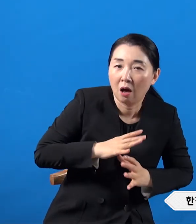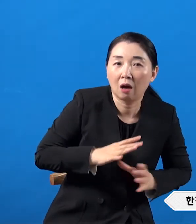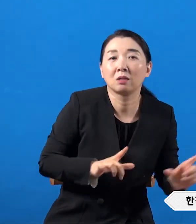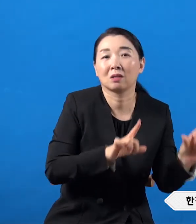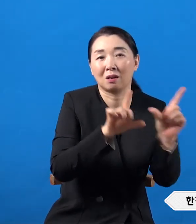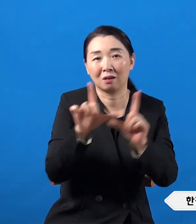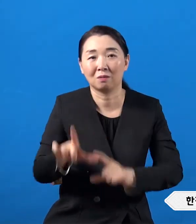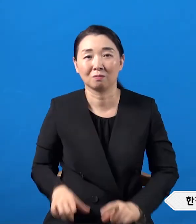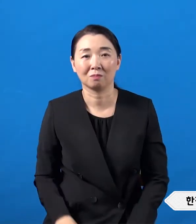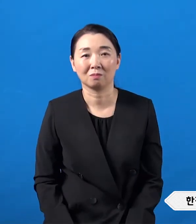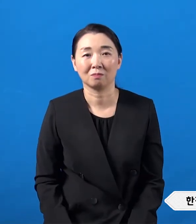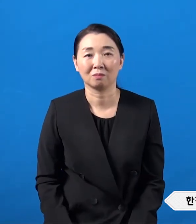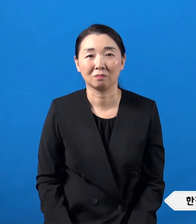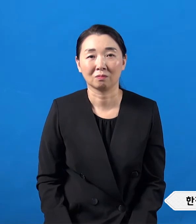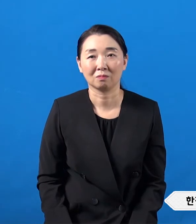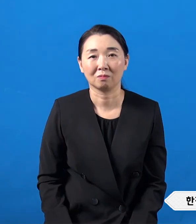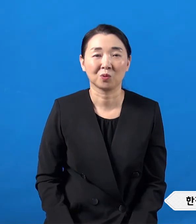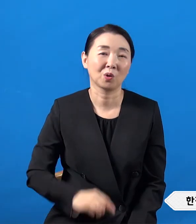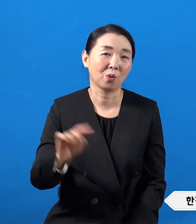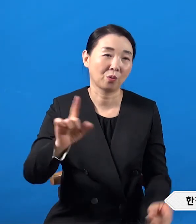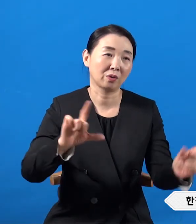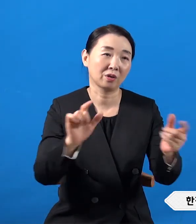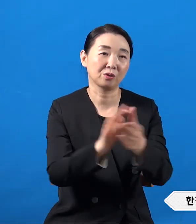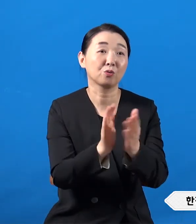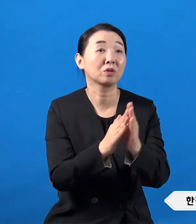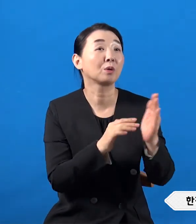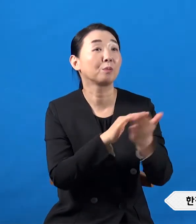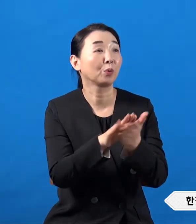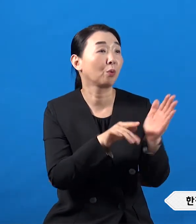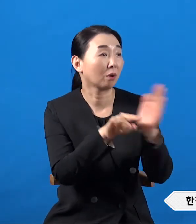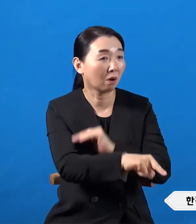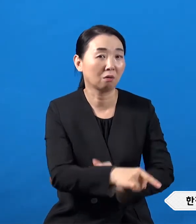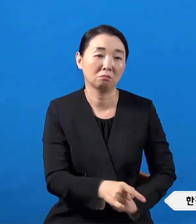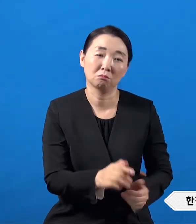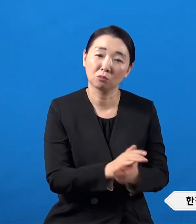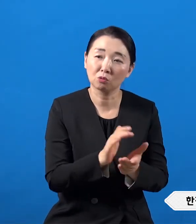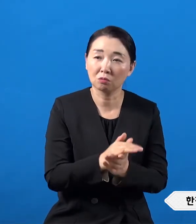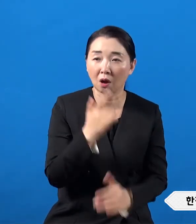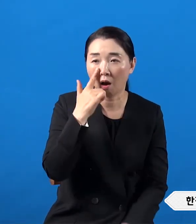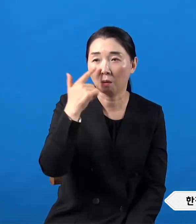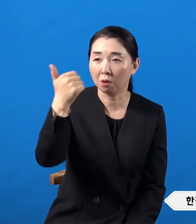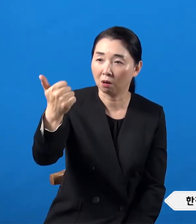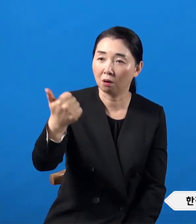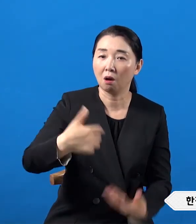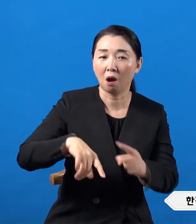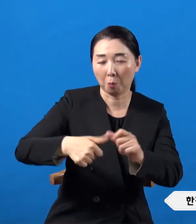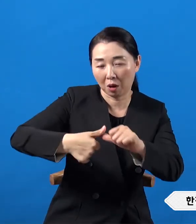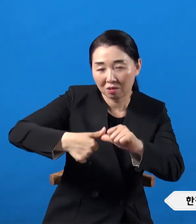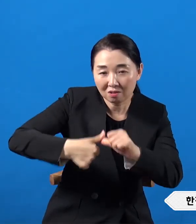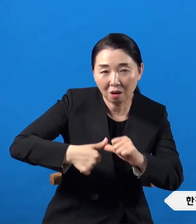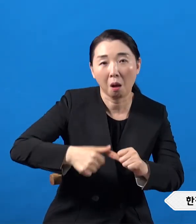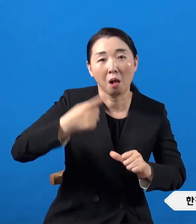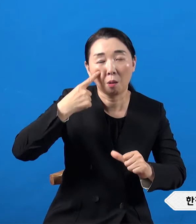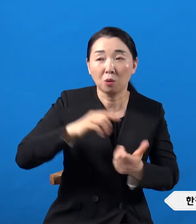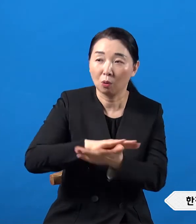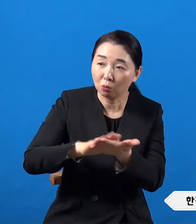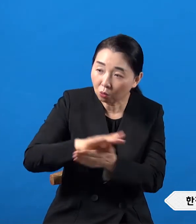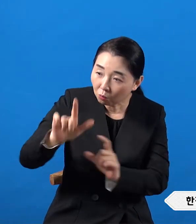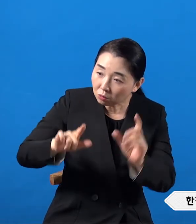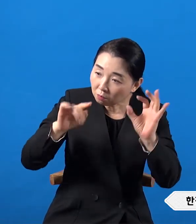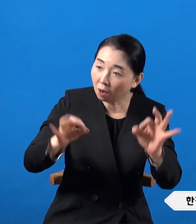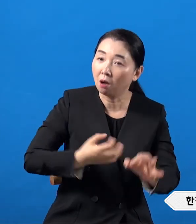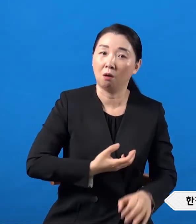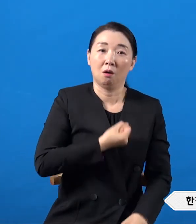살았습니다. 그러다가 하루는 친구 집에 놀러 갔는데 친구가 자기 아빠와 씨름을 하면서 노는